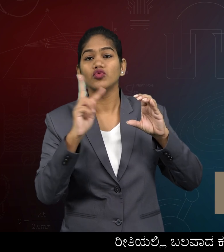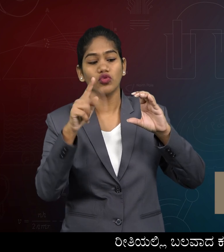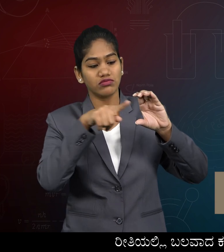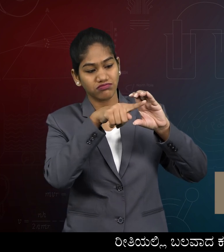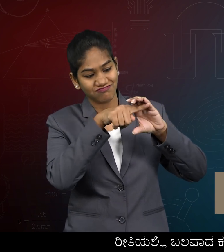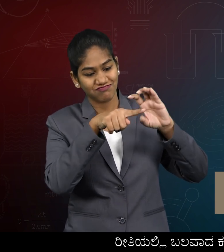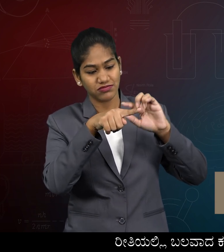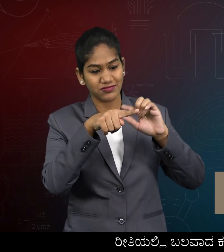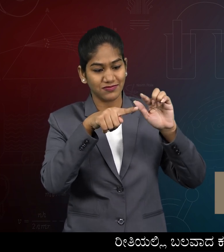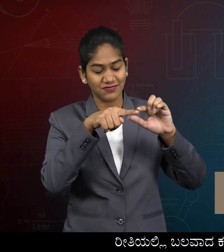ಅನ್ನು ಇರಿಸಿ.